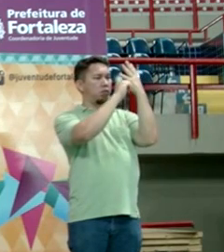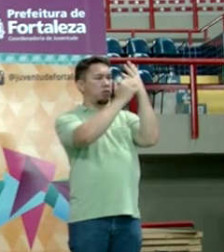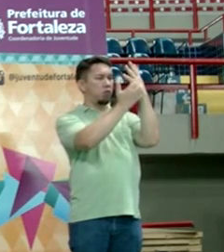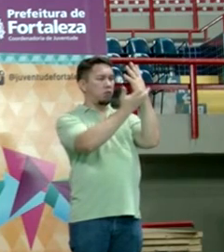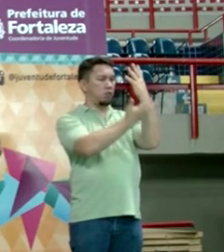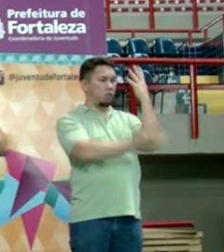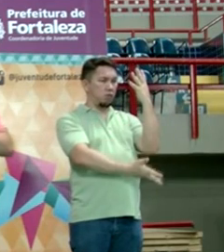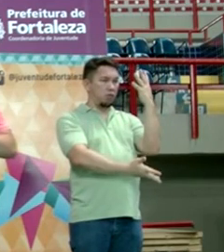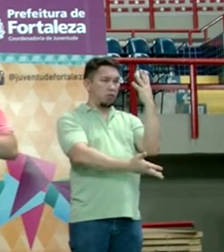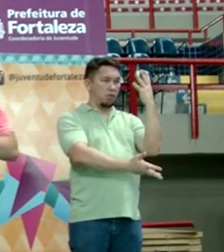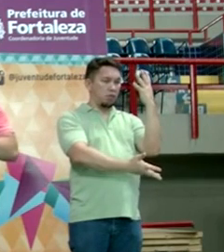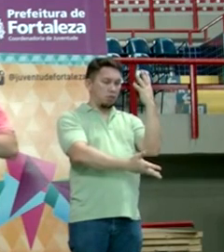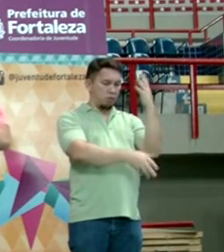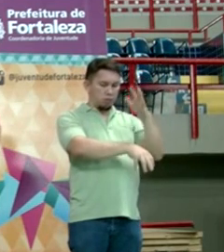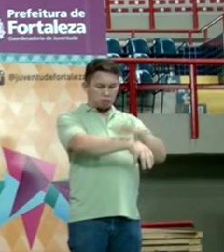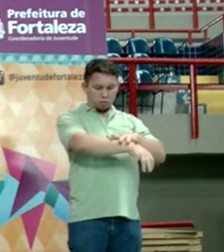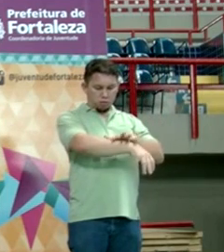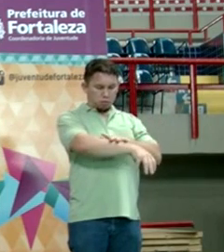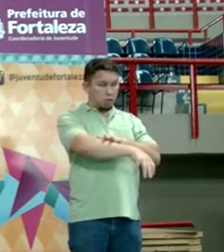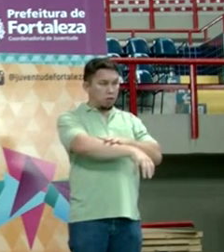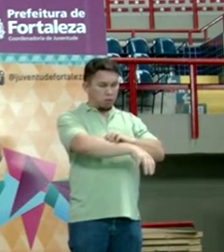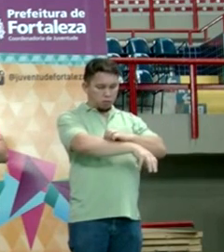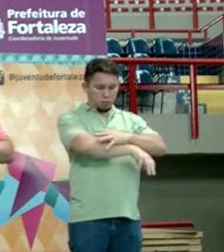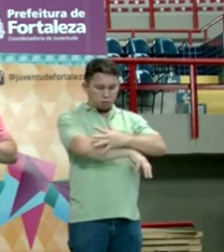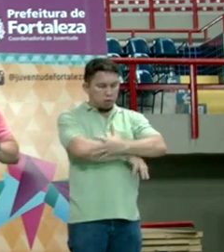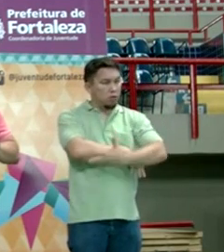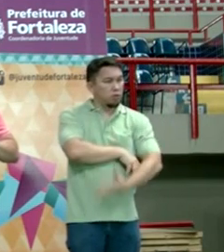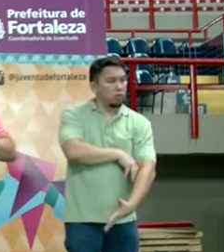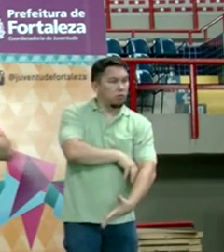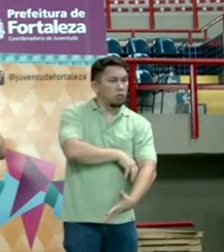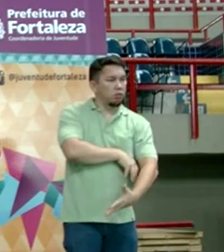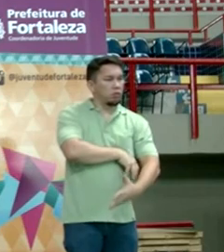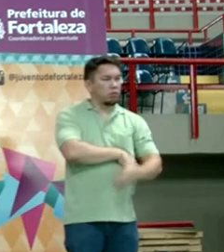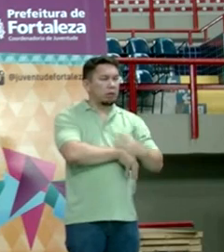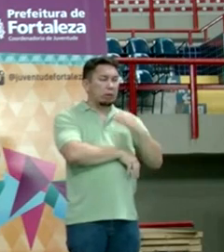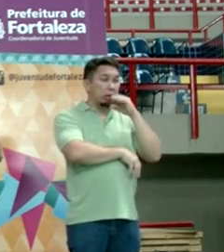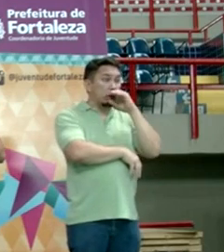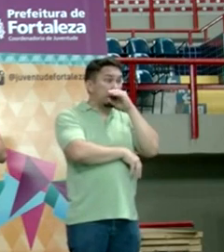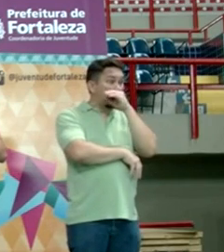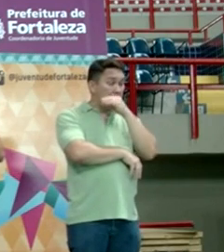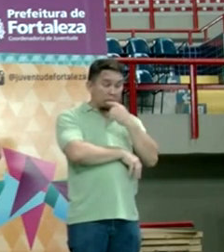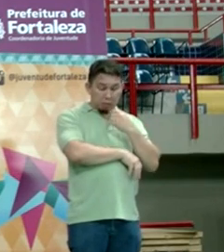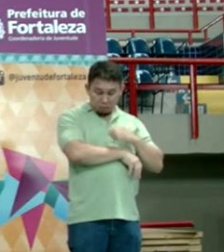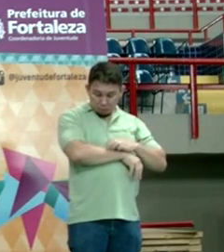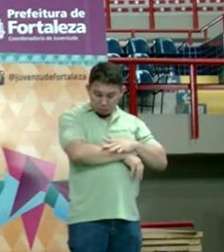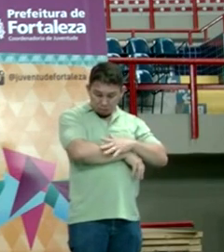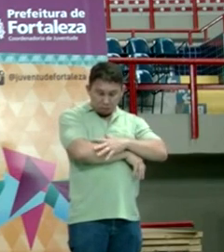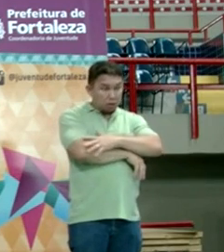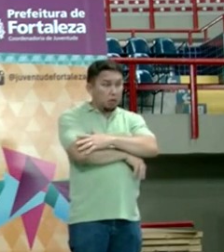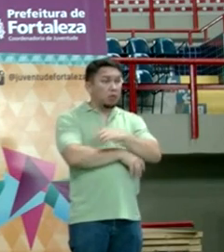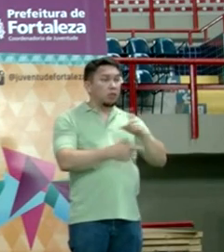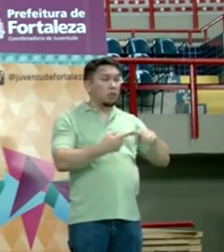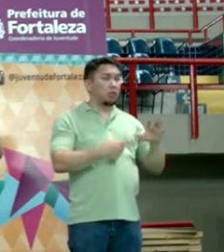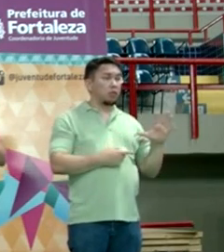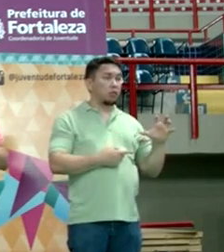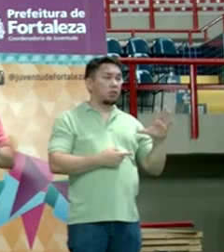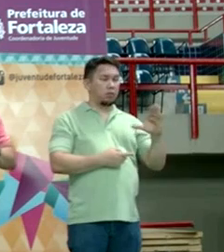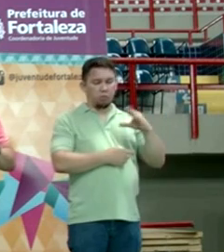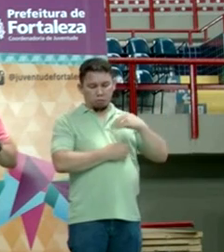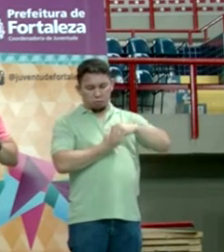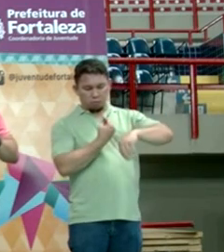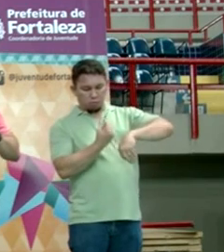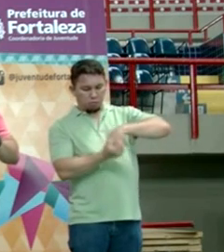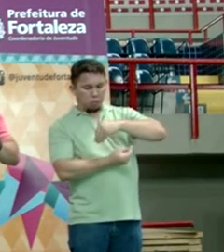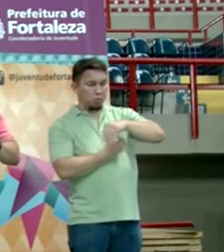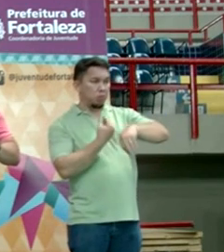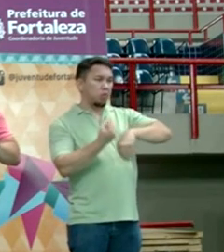ó. Só que se entrasse em contato com a pele, cai a pele. Queimaduras gravíssimas, fora que provoca câncer,